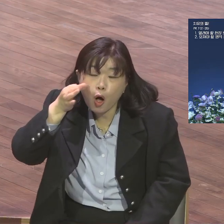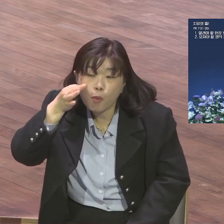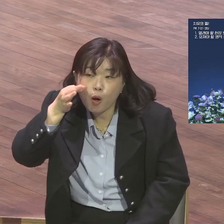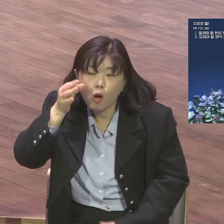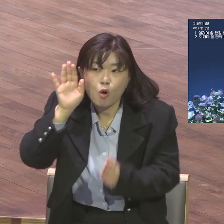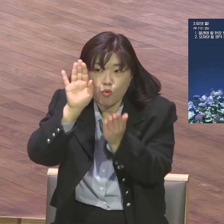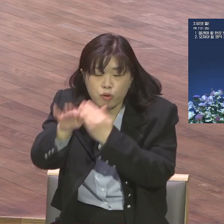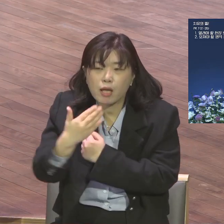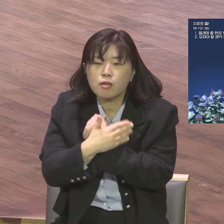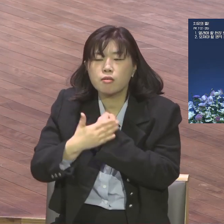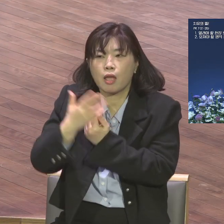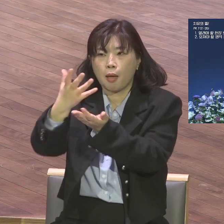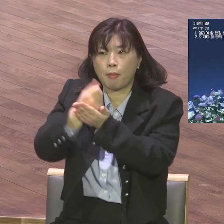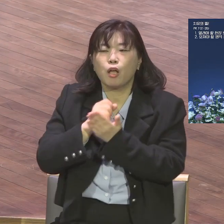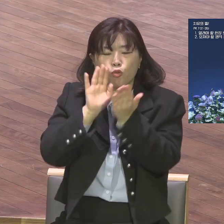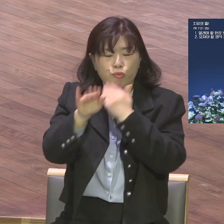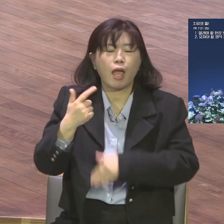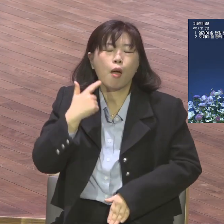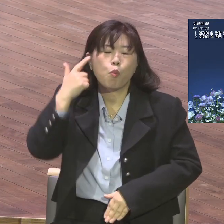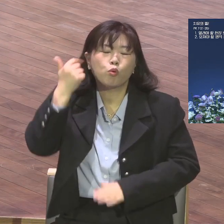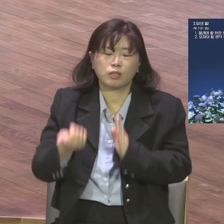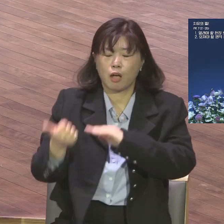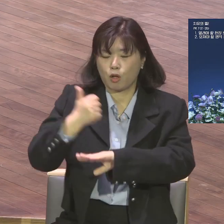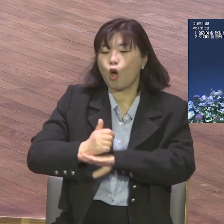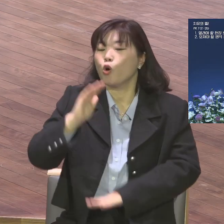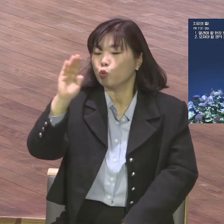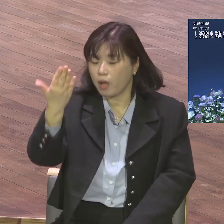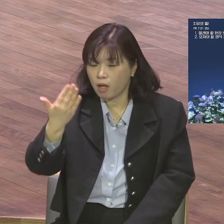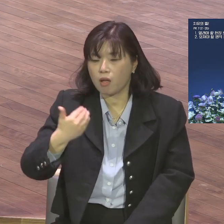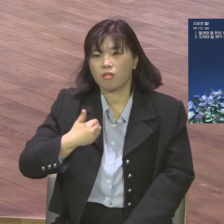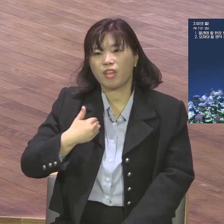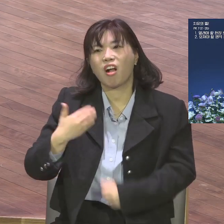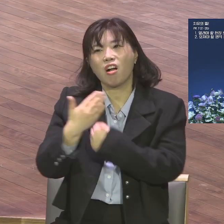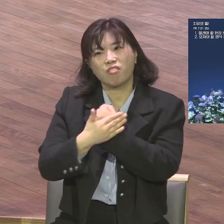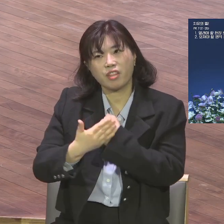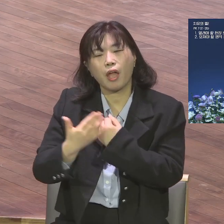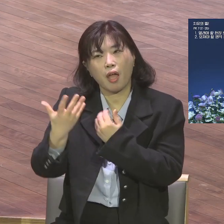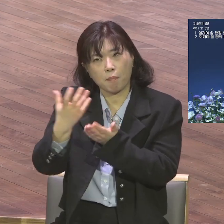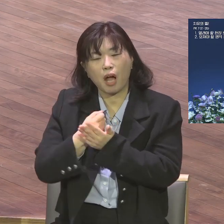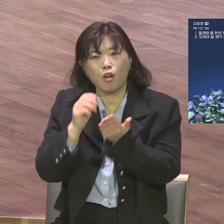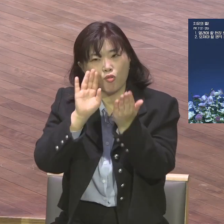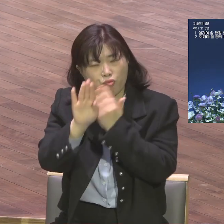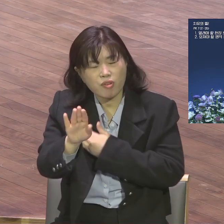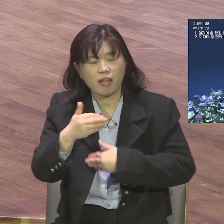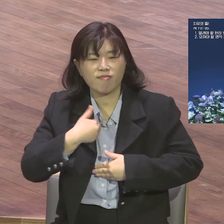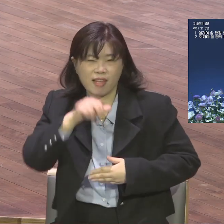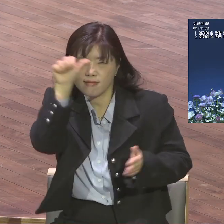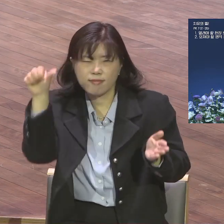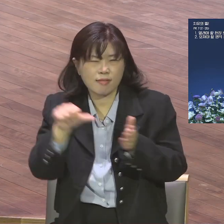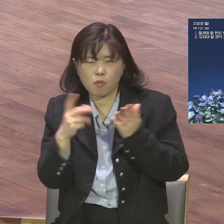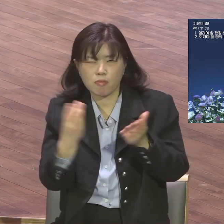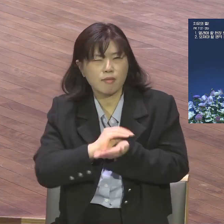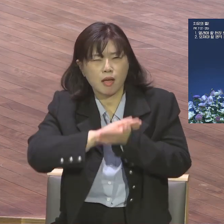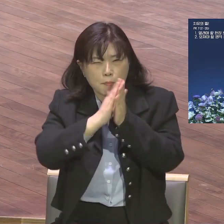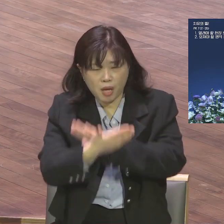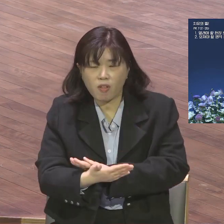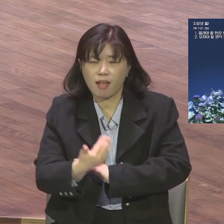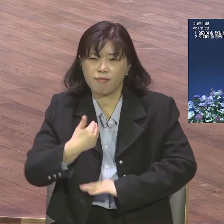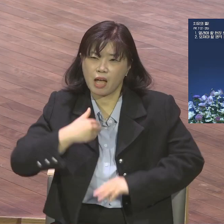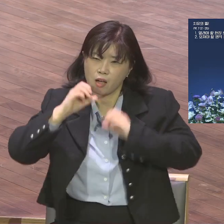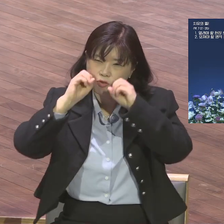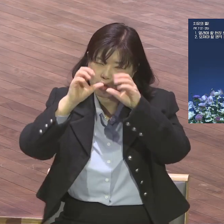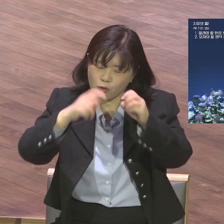몰라요. 그때 현장에서는 몰라요. 수년 수십 년 흐른 후에 그런 제자들이 많이 나왔단